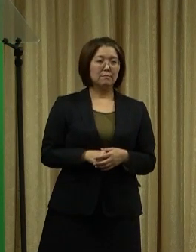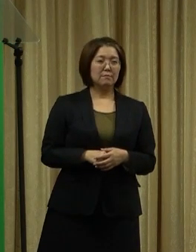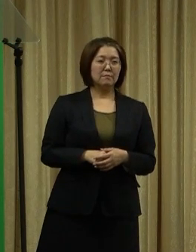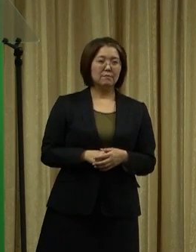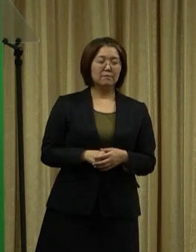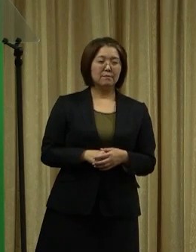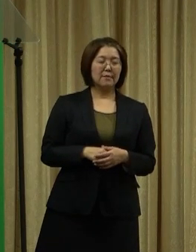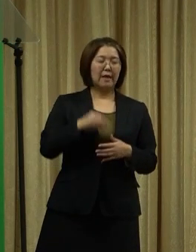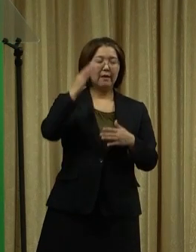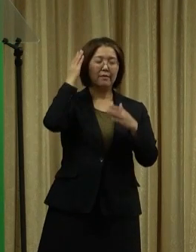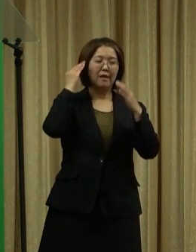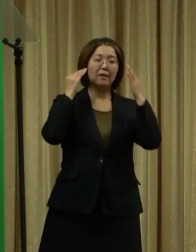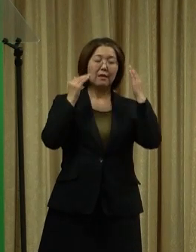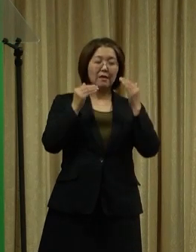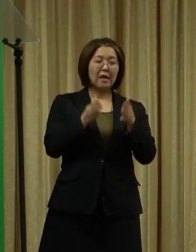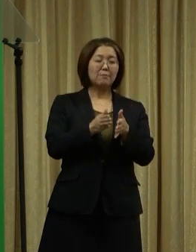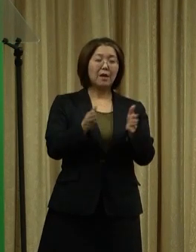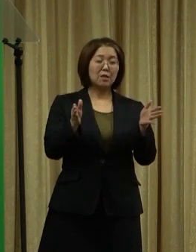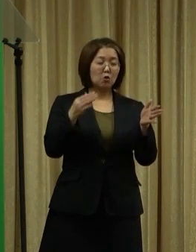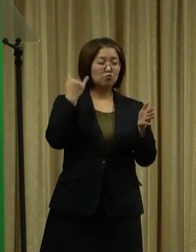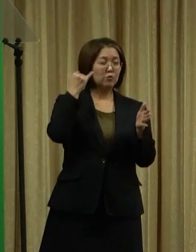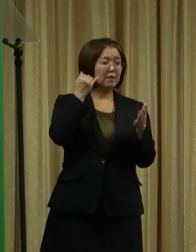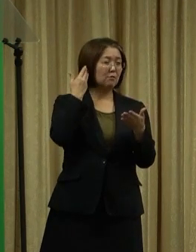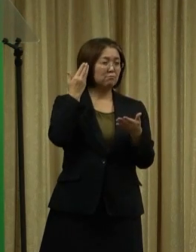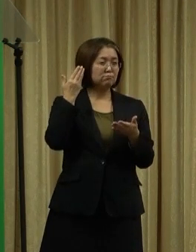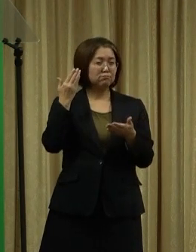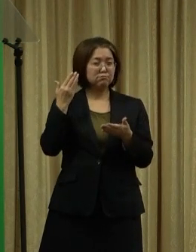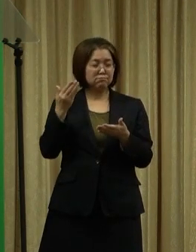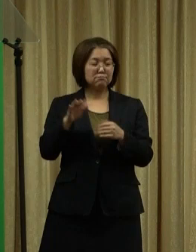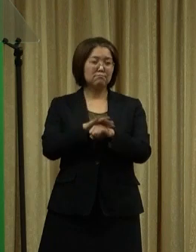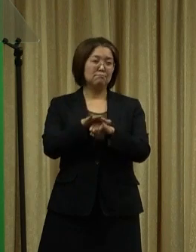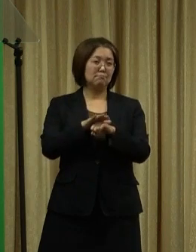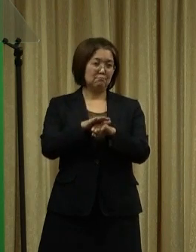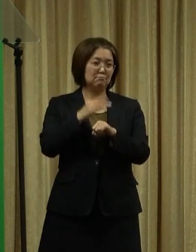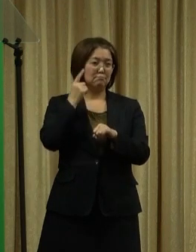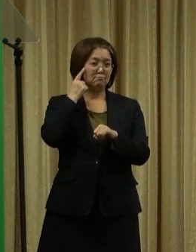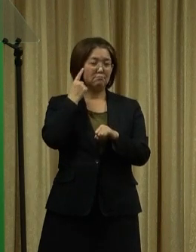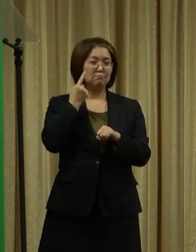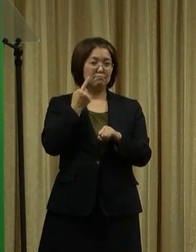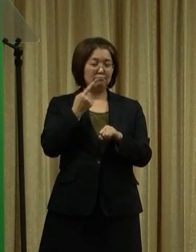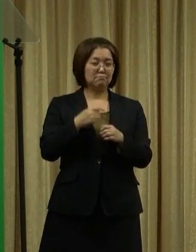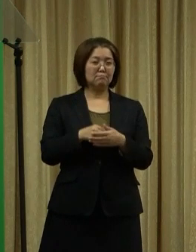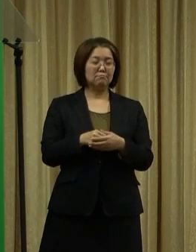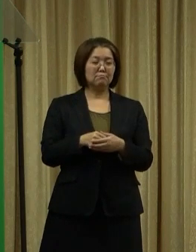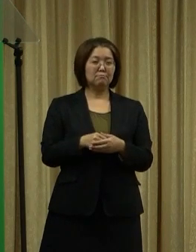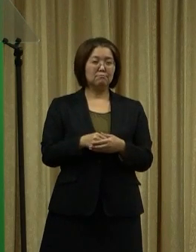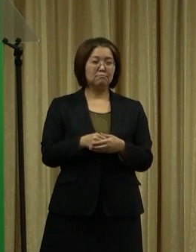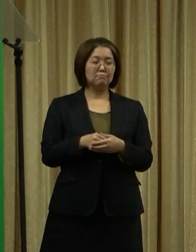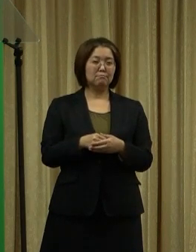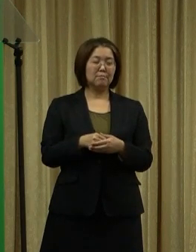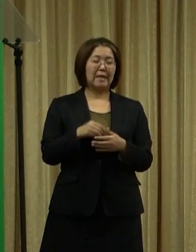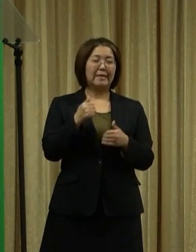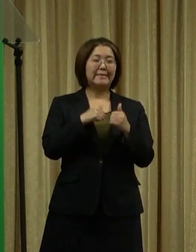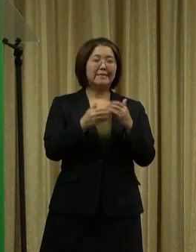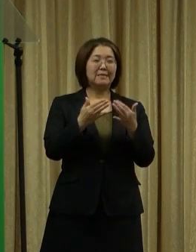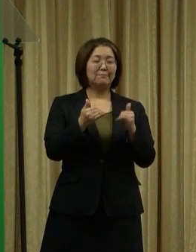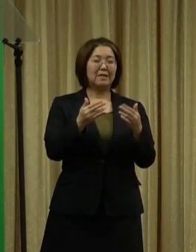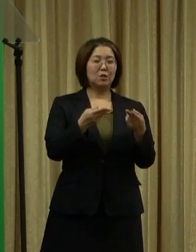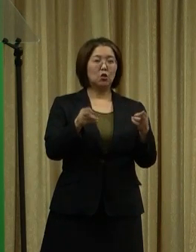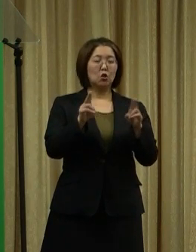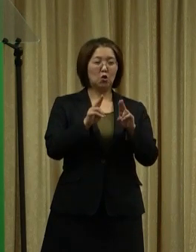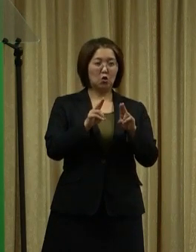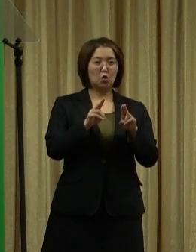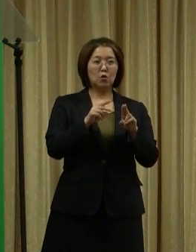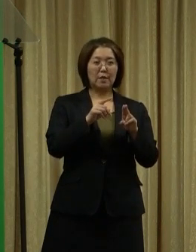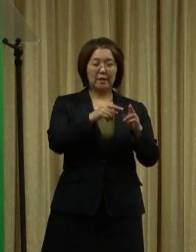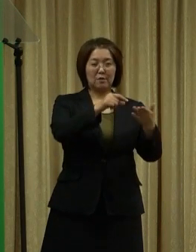まあ、丁寧に幅広い意見を聞くことは大切だというふうに考えております。で、あの自民党議員会さんから